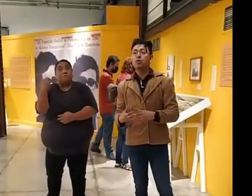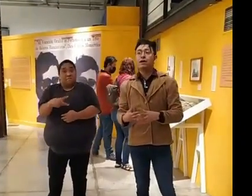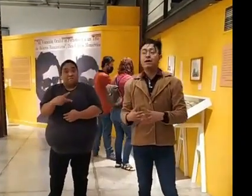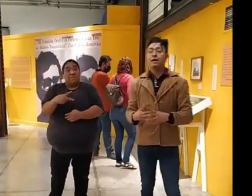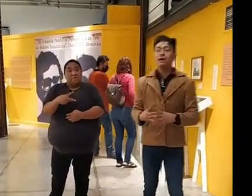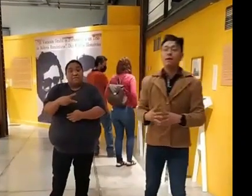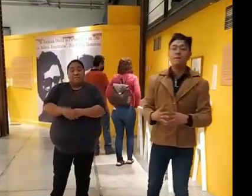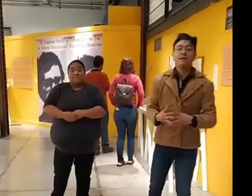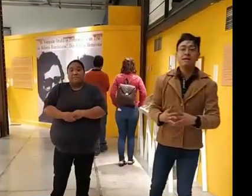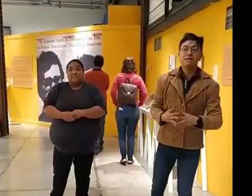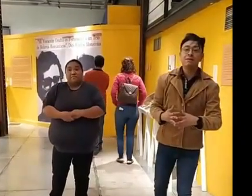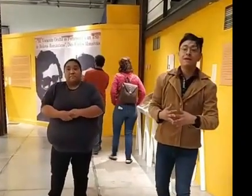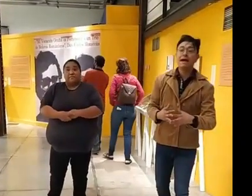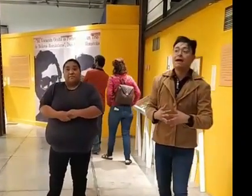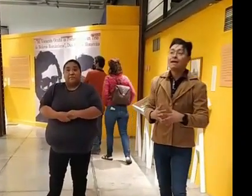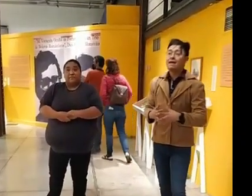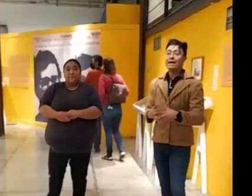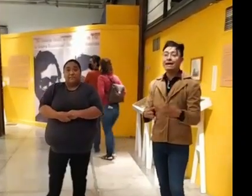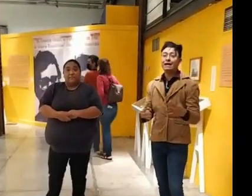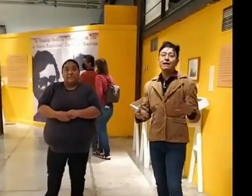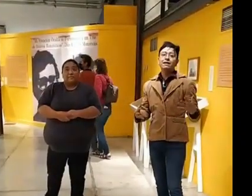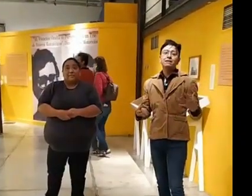incluso mientras había